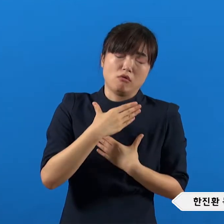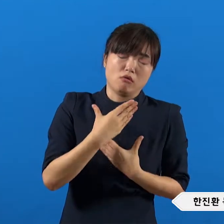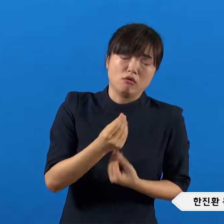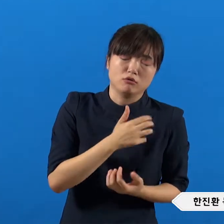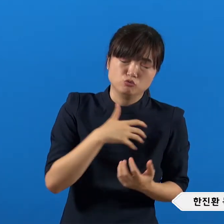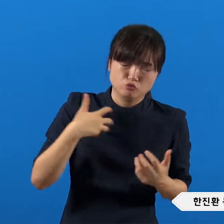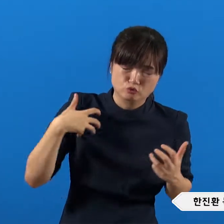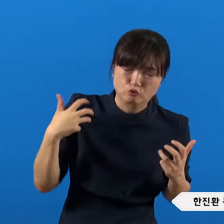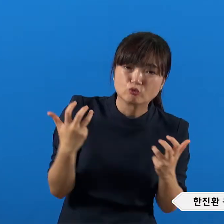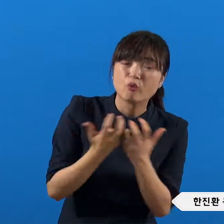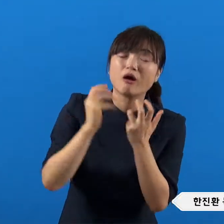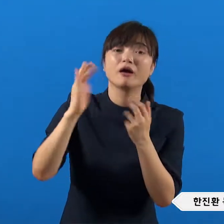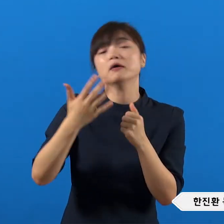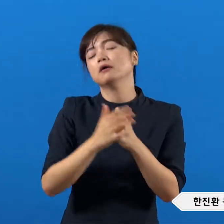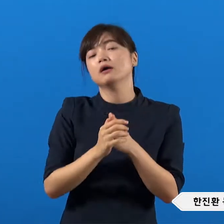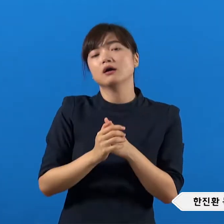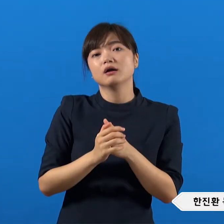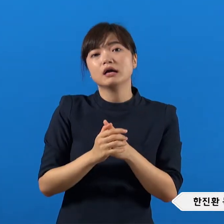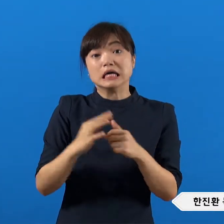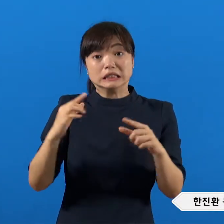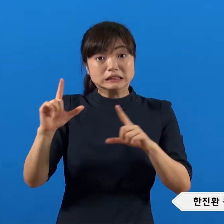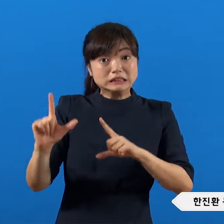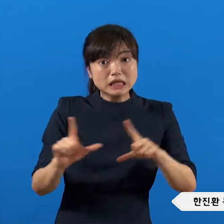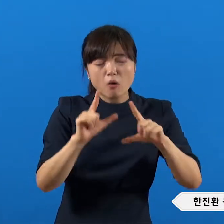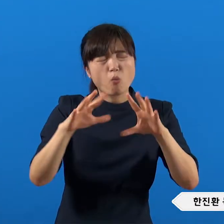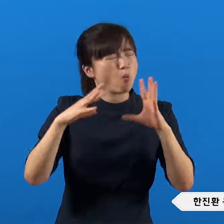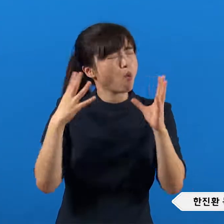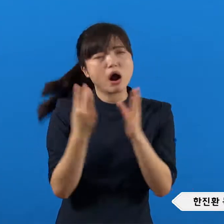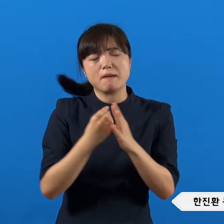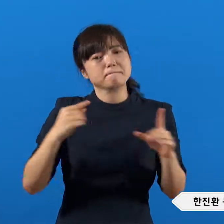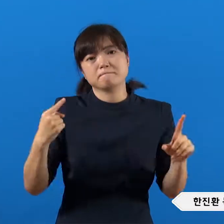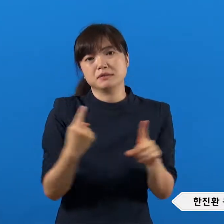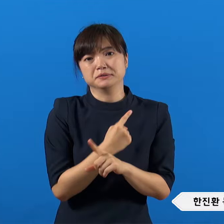넘칩니다. 그렇게 삶이 완전히 변했습니다.